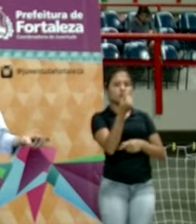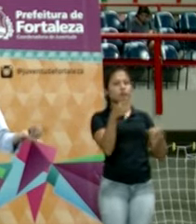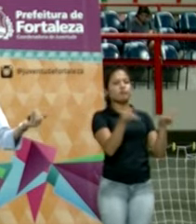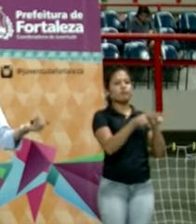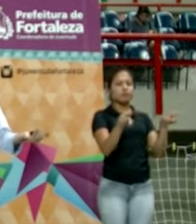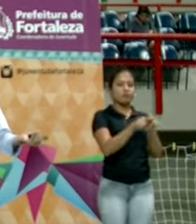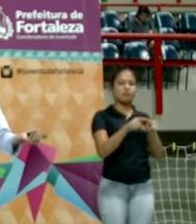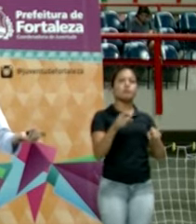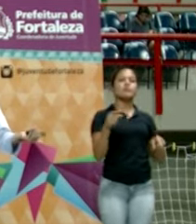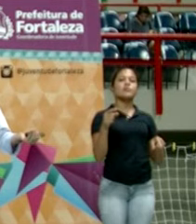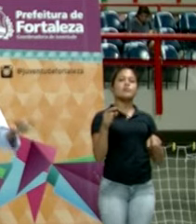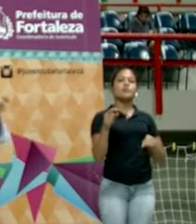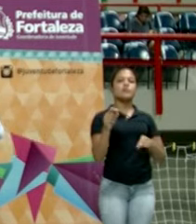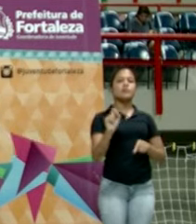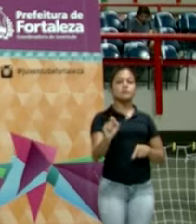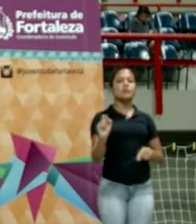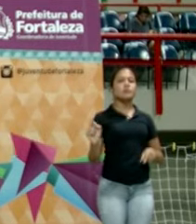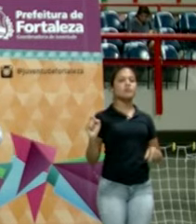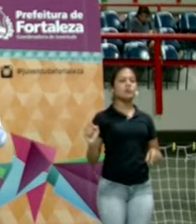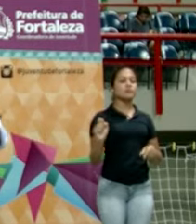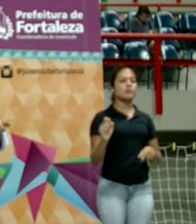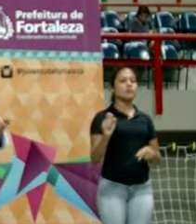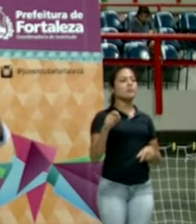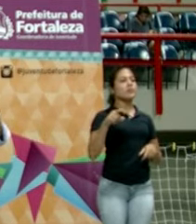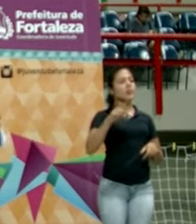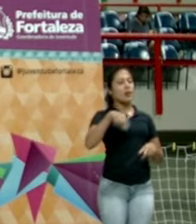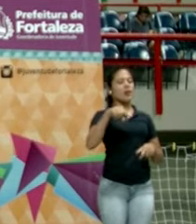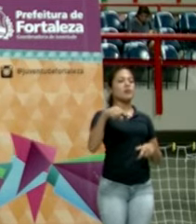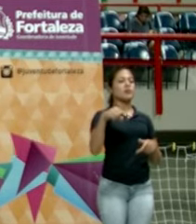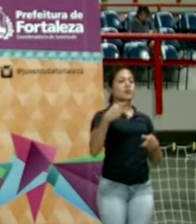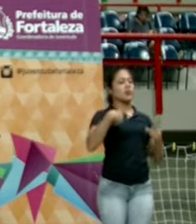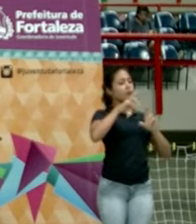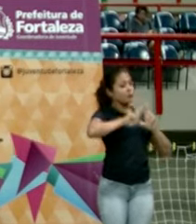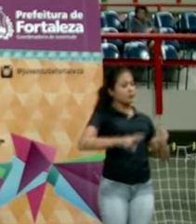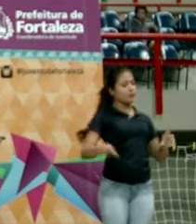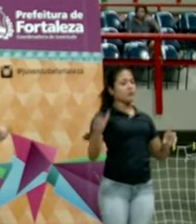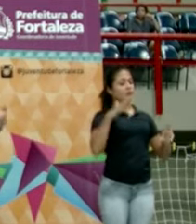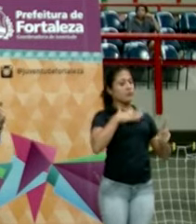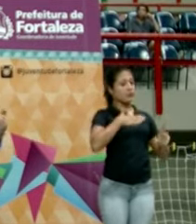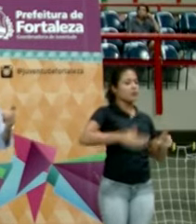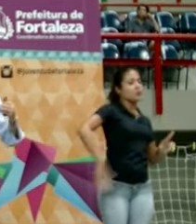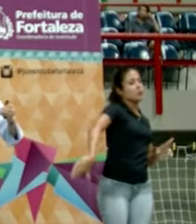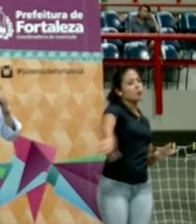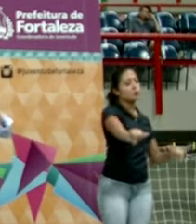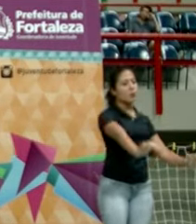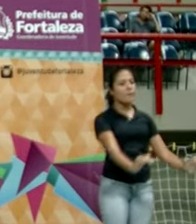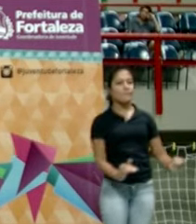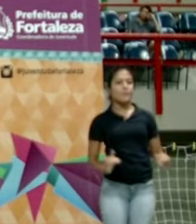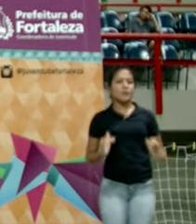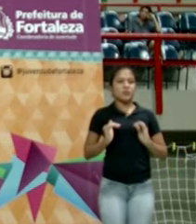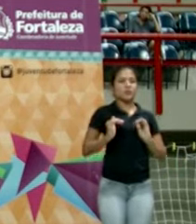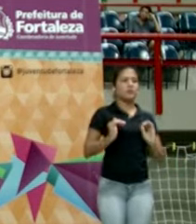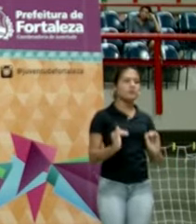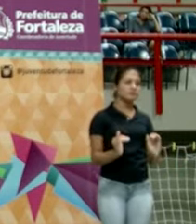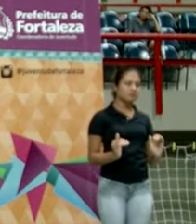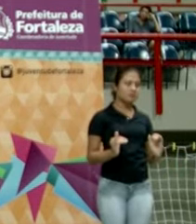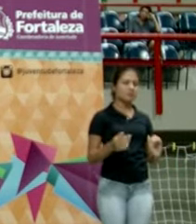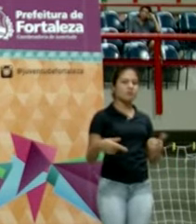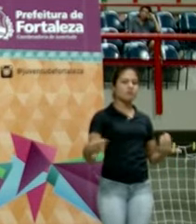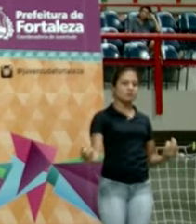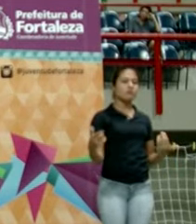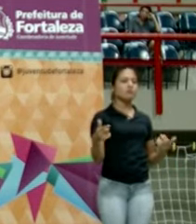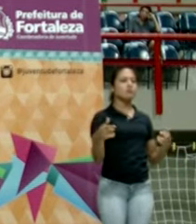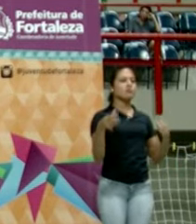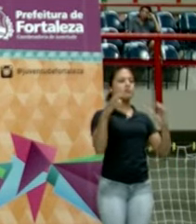temporal, ela tinha também o poder espiritual, o poder ideológico. Então a Igreja Católica vai